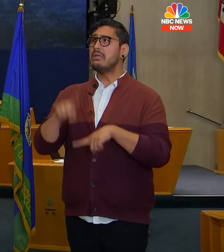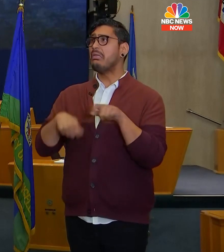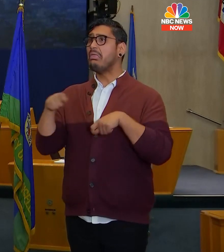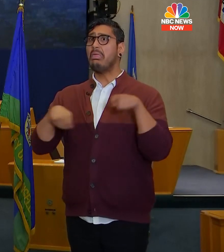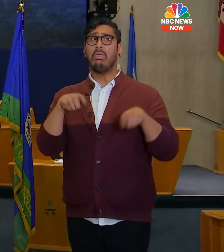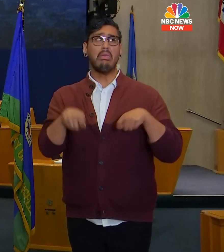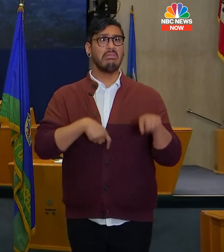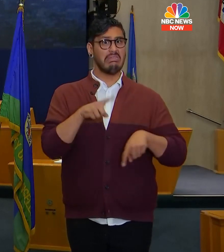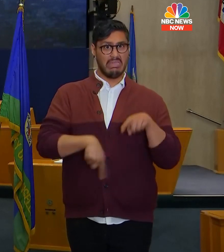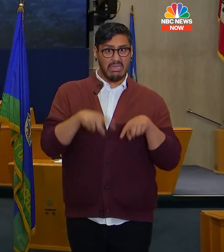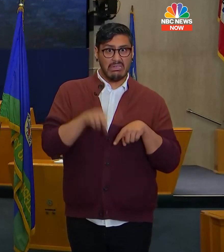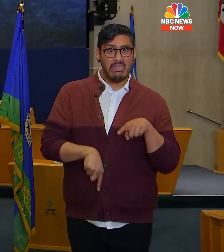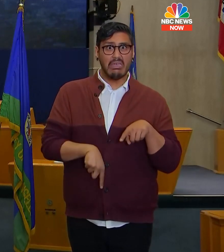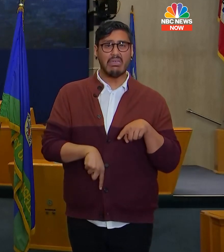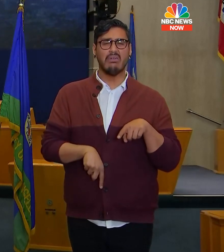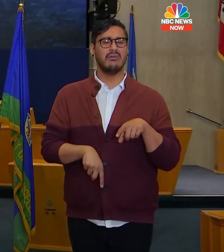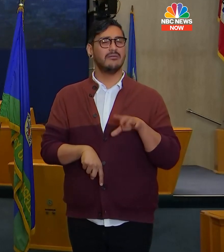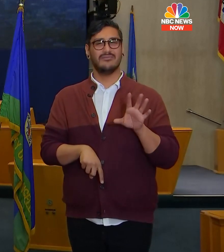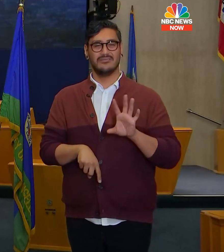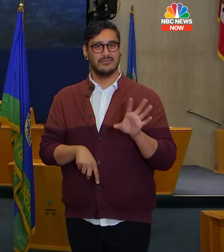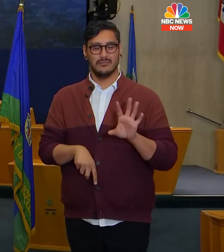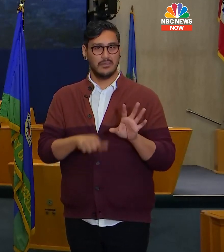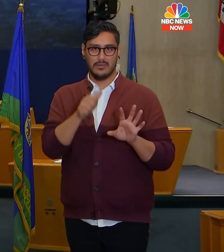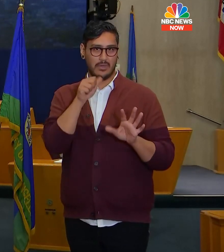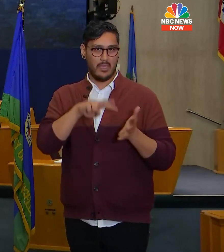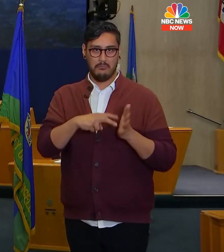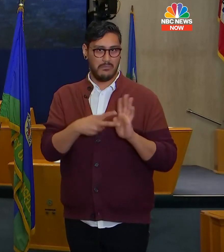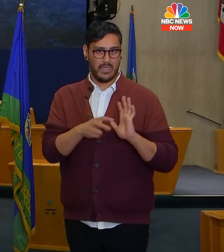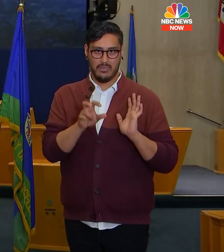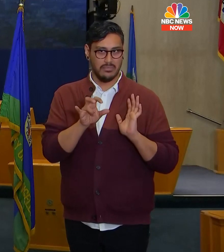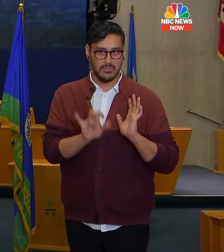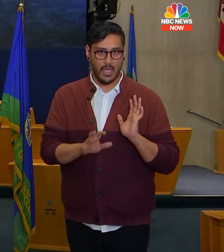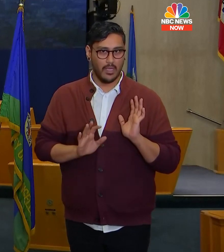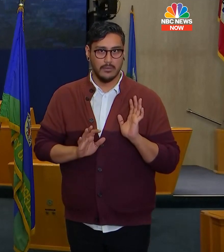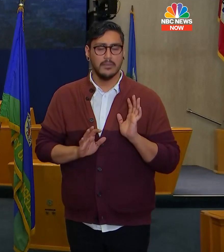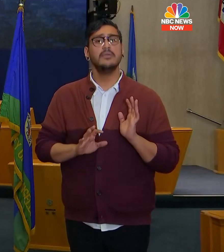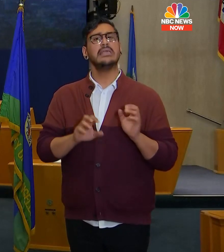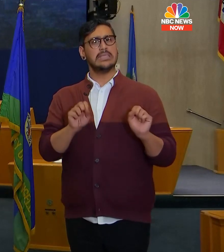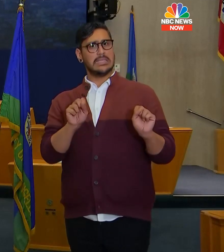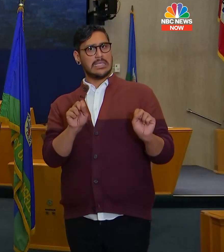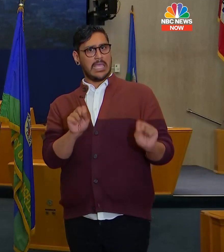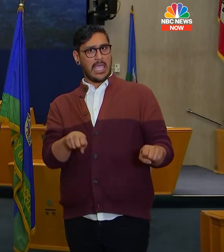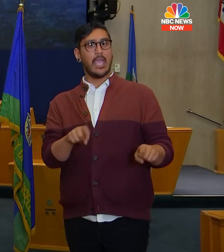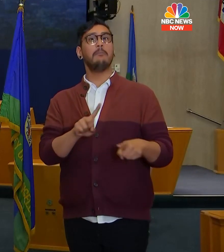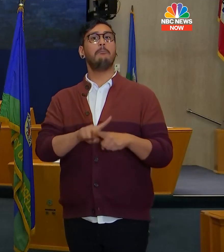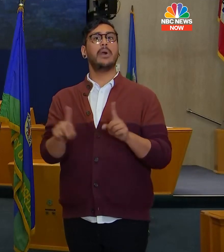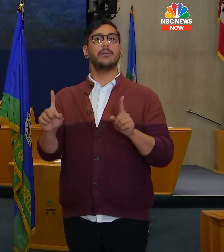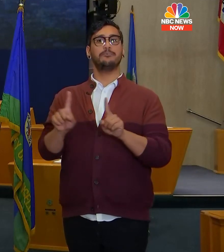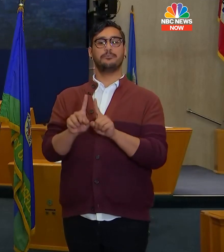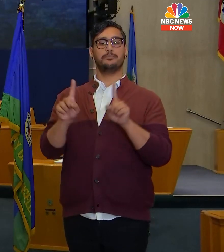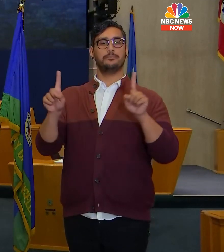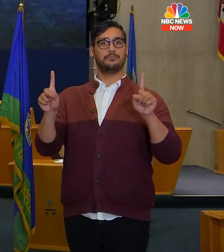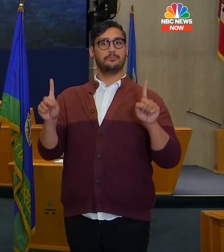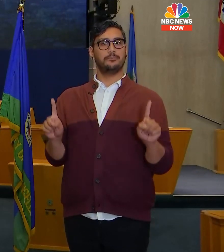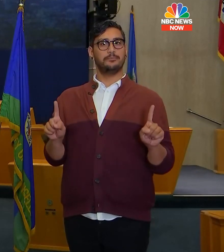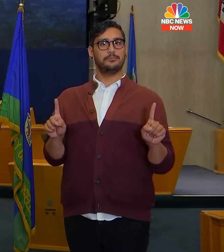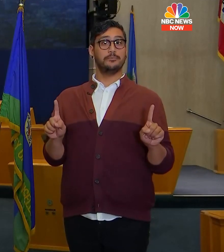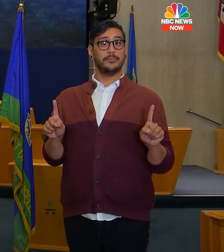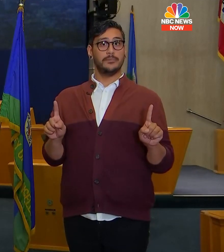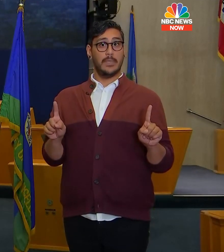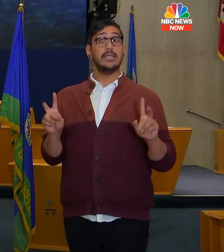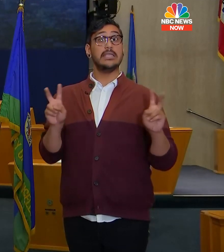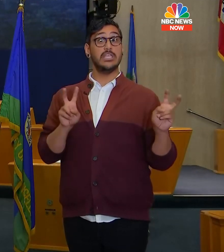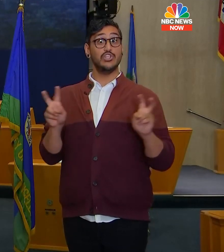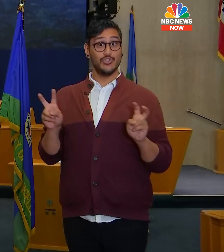bicicleta, correr, cualquier cosa que no envuelve estar junto a otras personas al aire libre no es problema. El problema